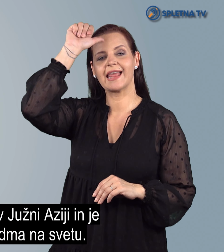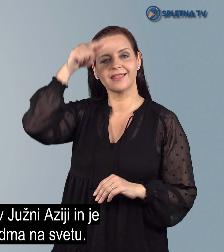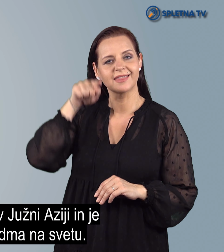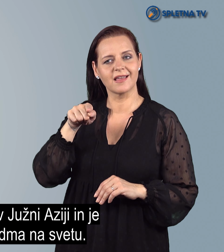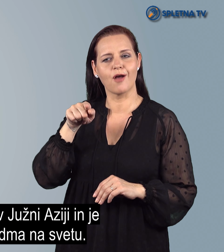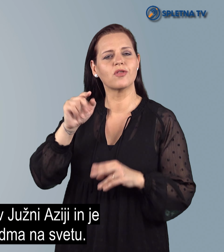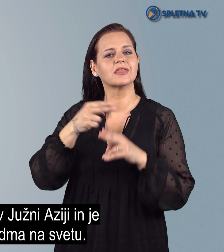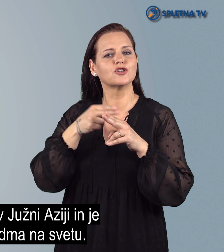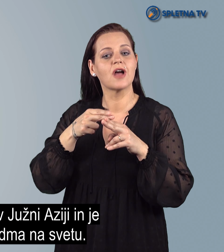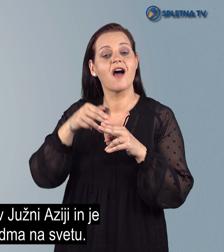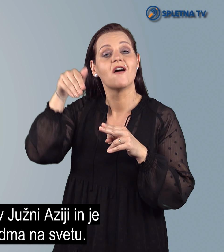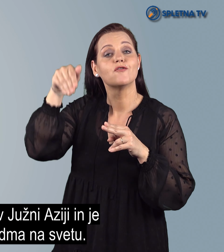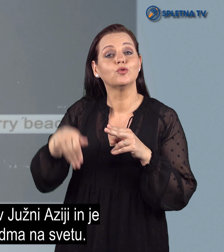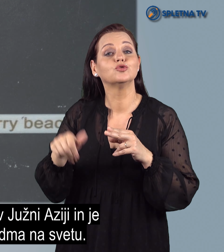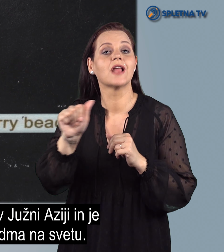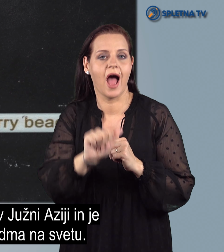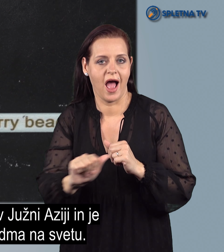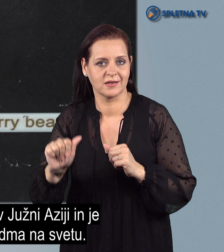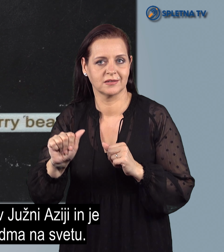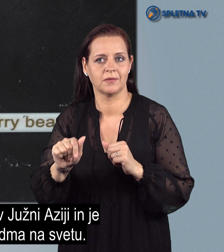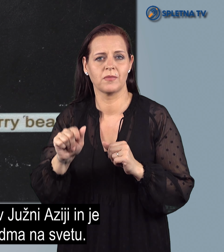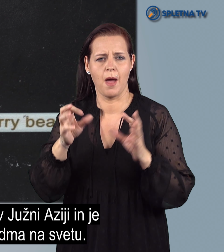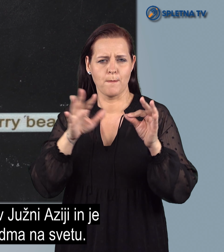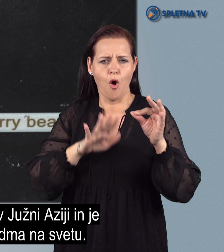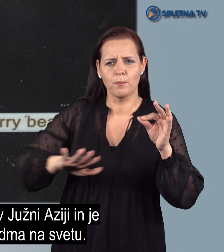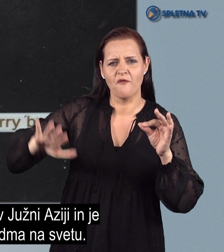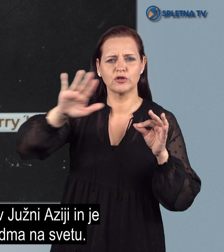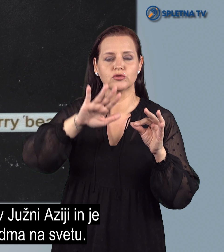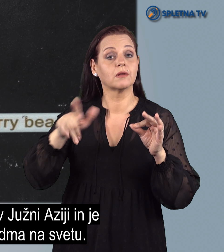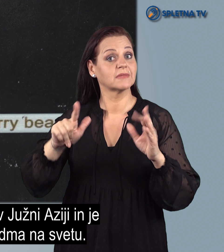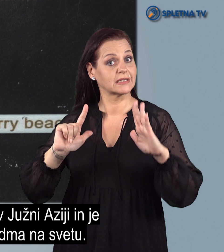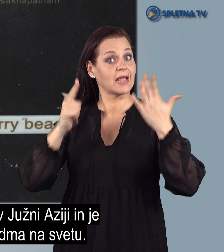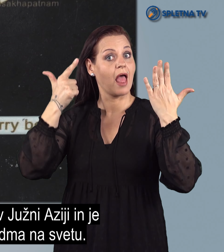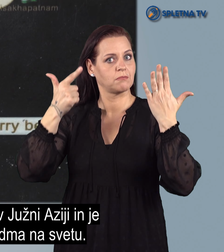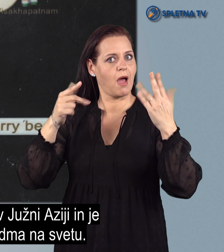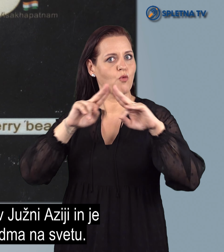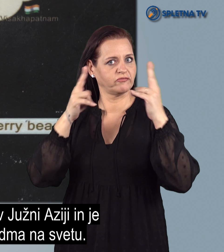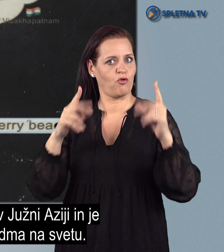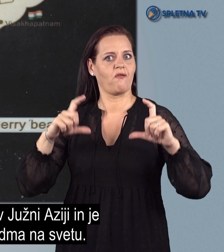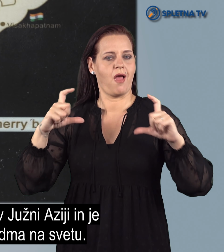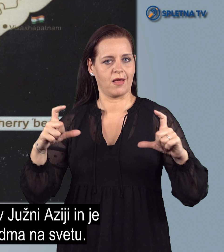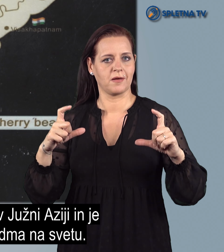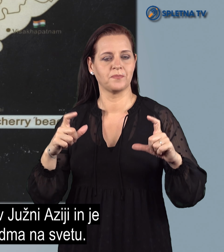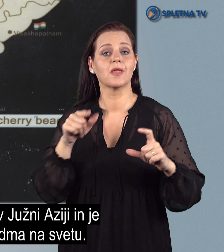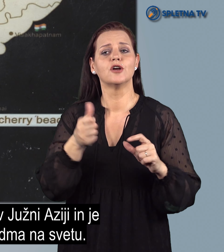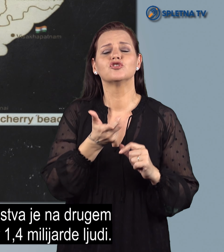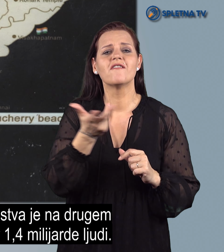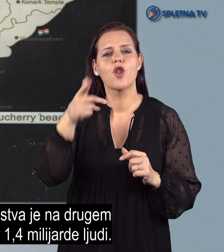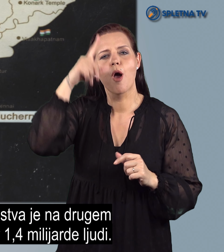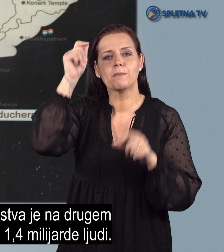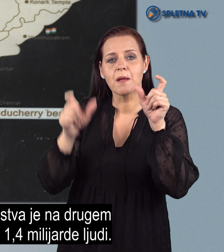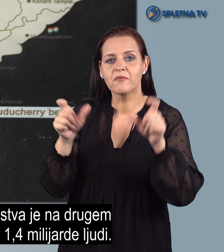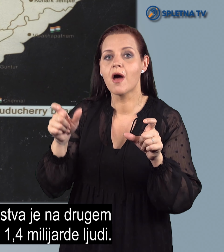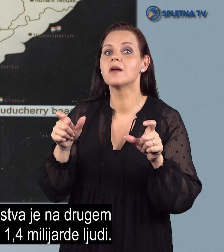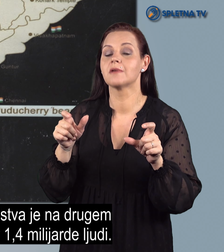Indija je država v Južni Aziji in je po površini 7. na svetu. Po številu prebivalstva je na